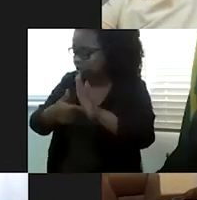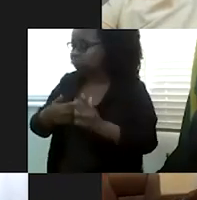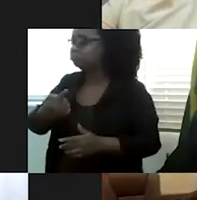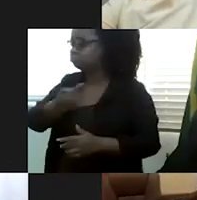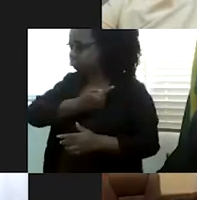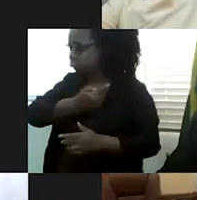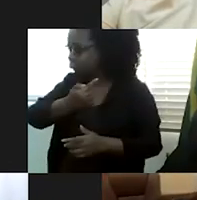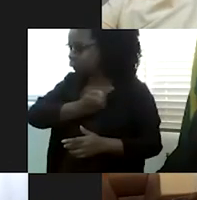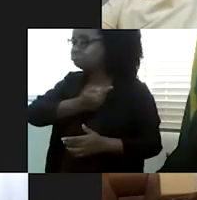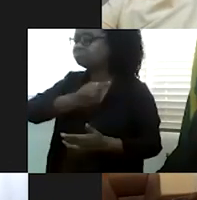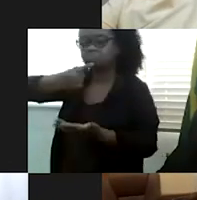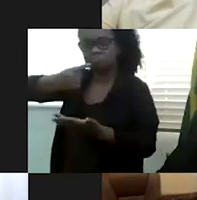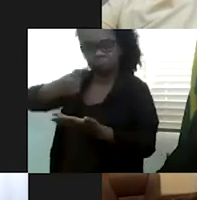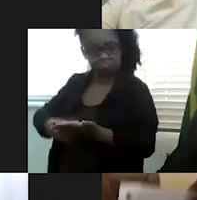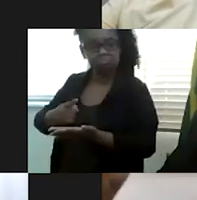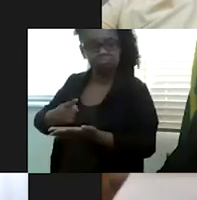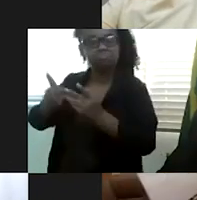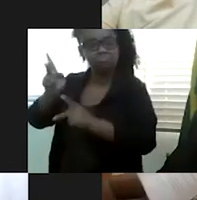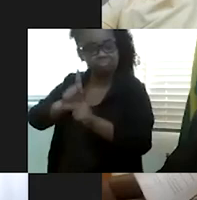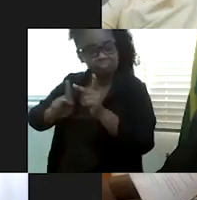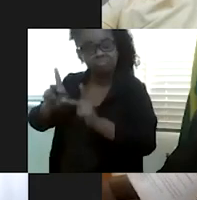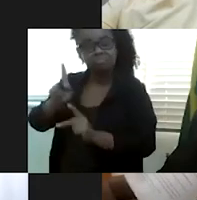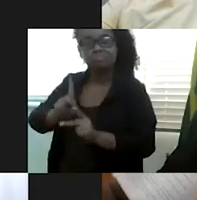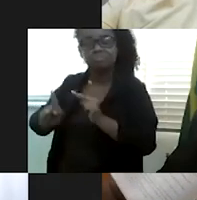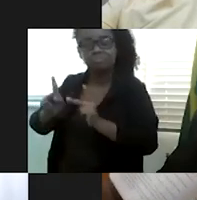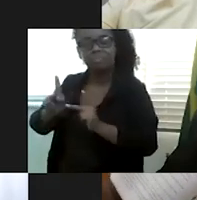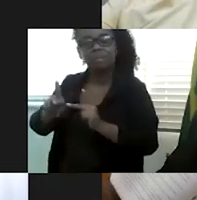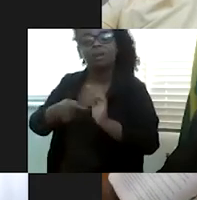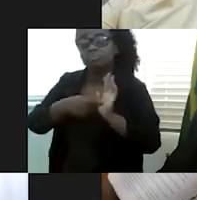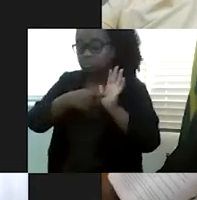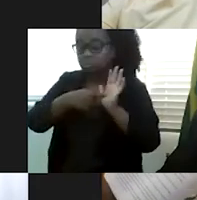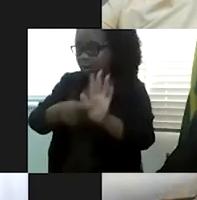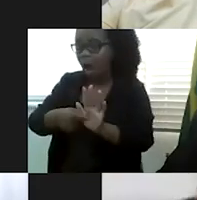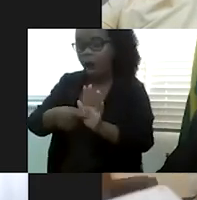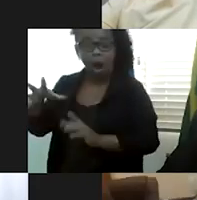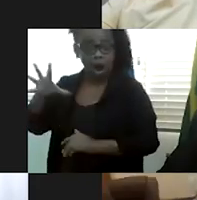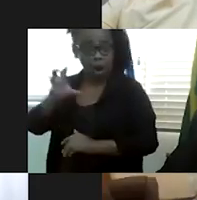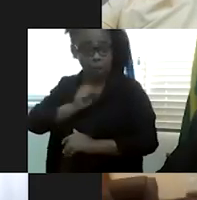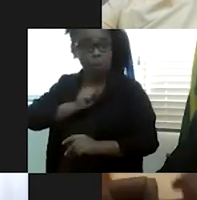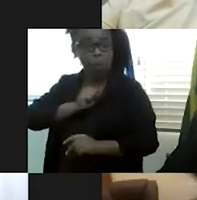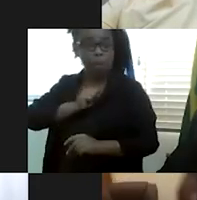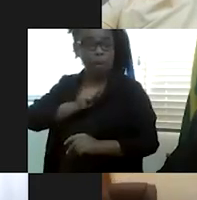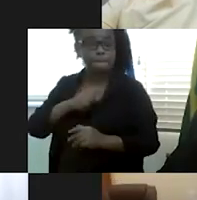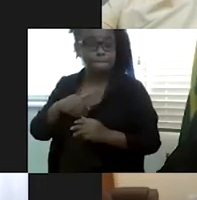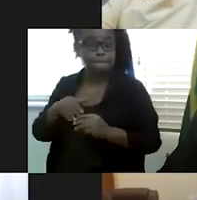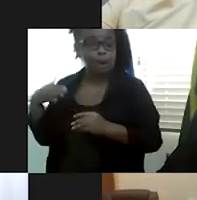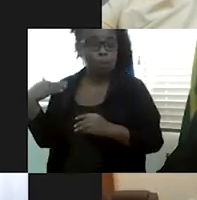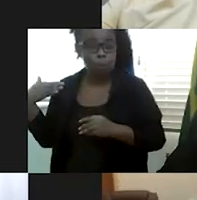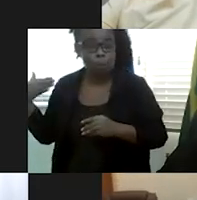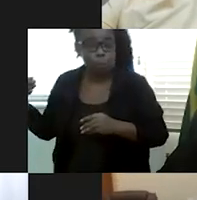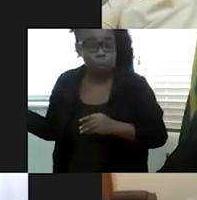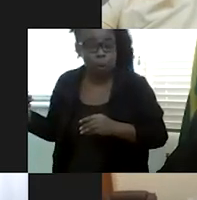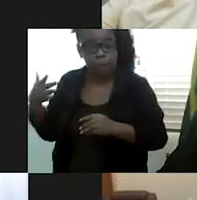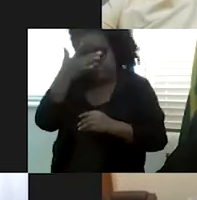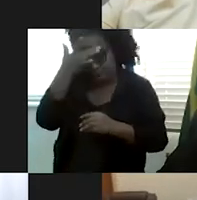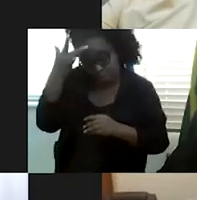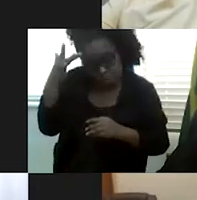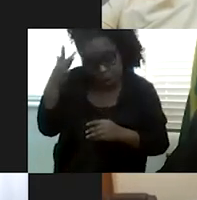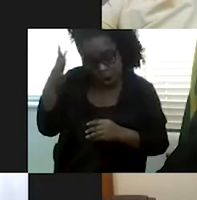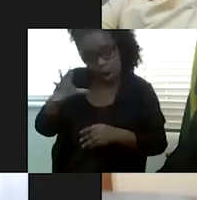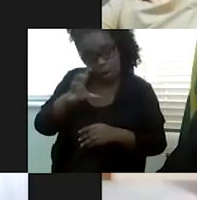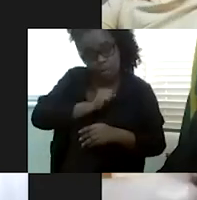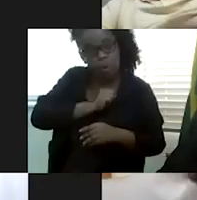de compromisso com a população. Isso é demonstração de amor ao próximo, de amor à coisa